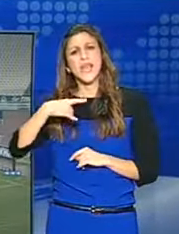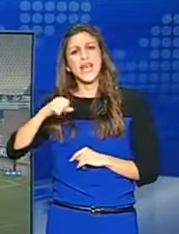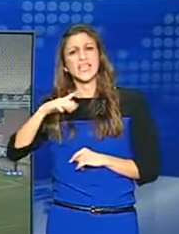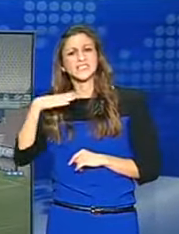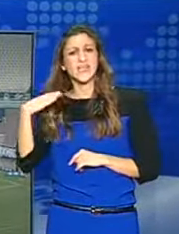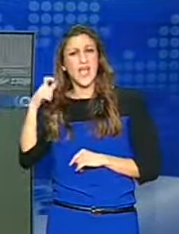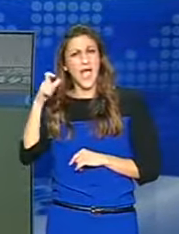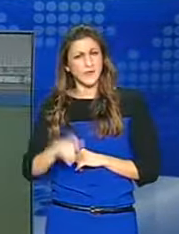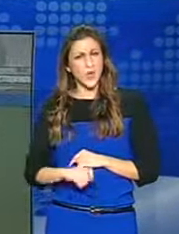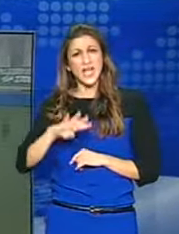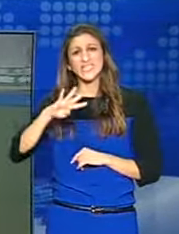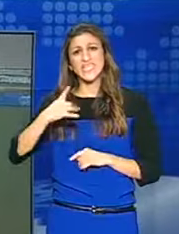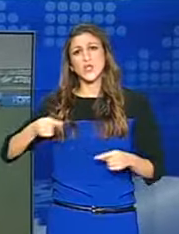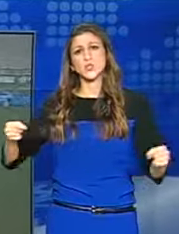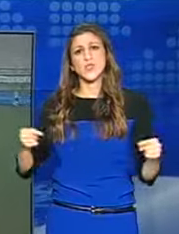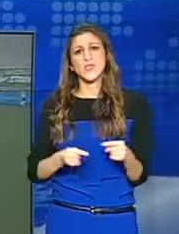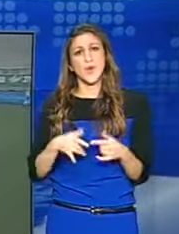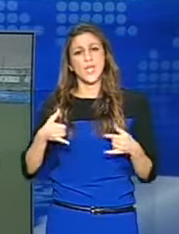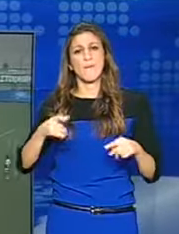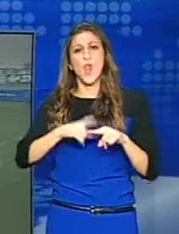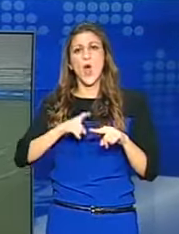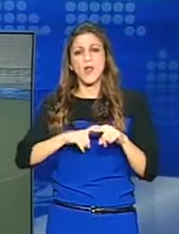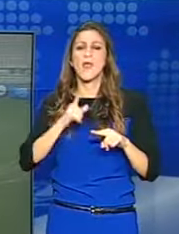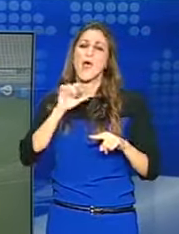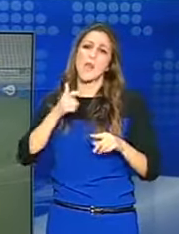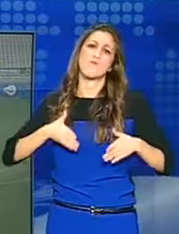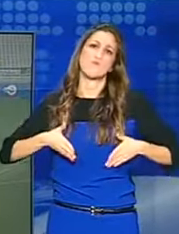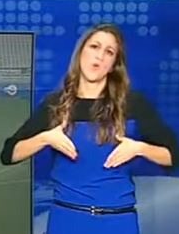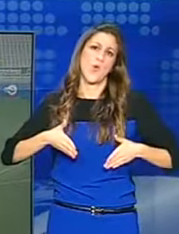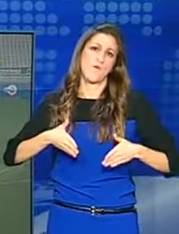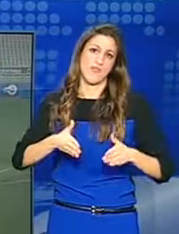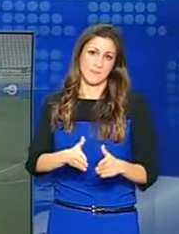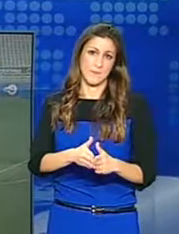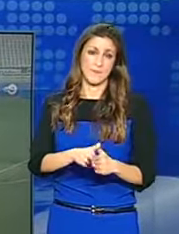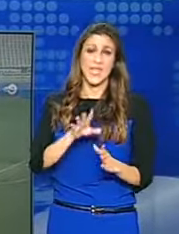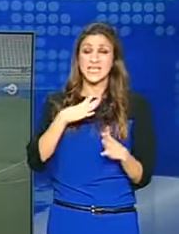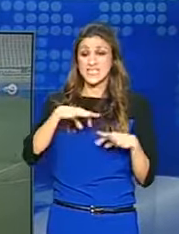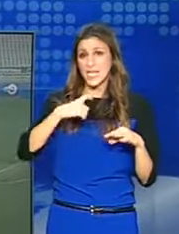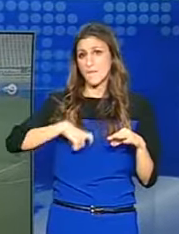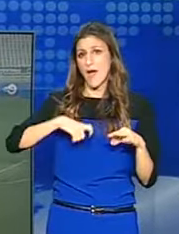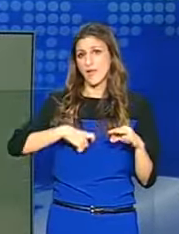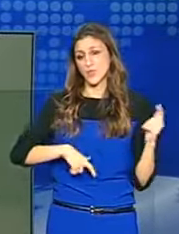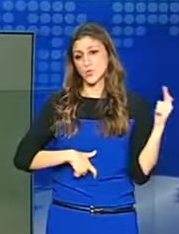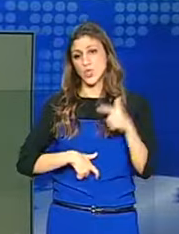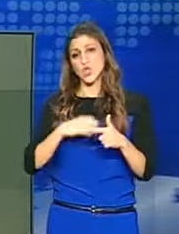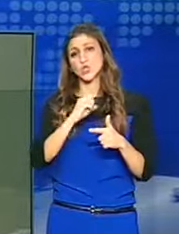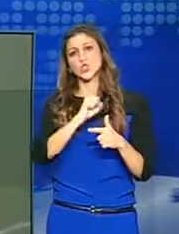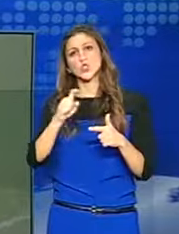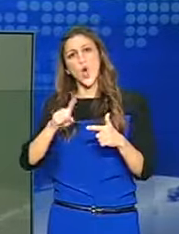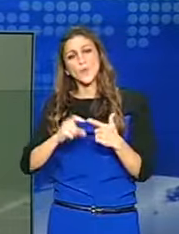κυπέλλου ελλάδας και απέκτησε προβάδισμα πρόκρισης ενόψη της ρεβάνς στα χανιά οι πράσινοι προηγήθηκαν 2-0 με τέρματα από του σο και